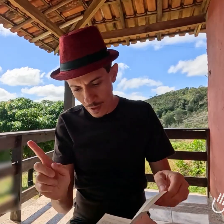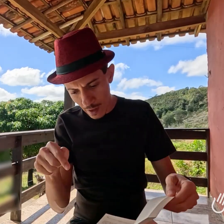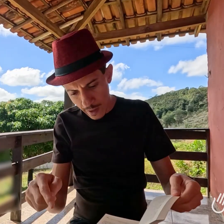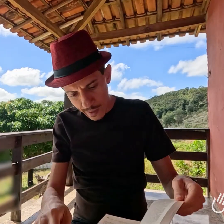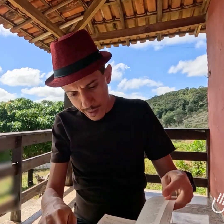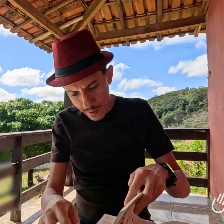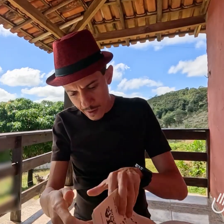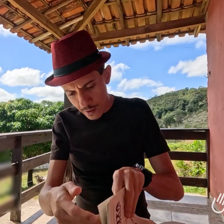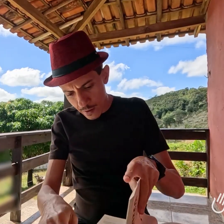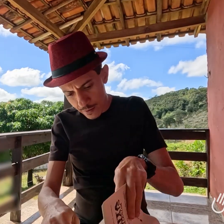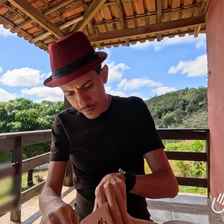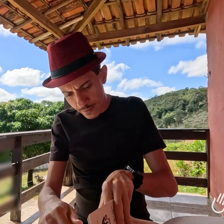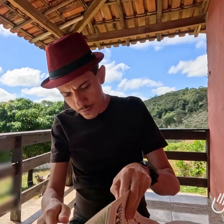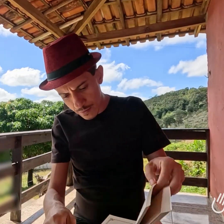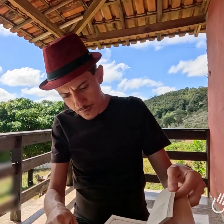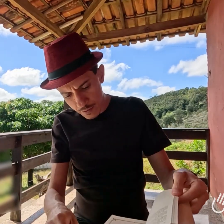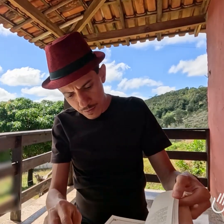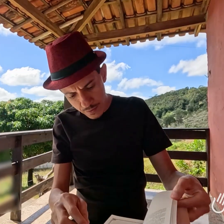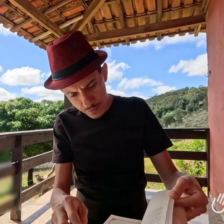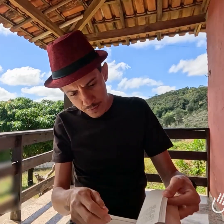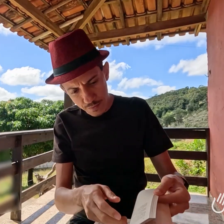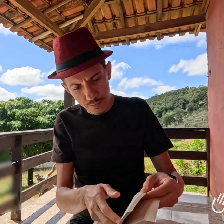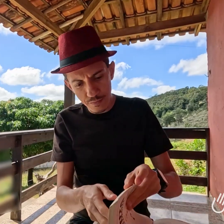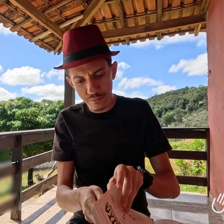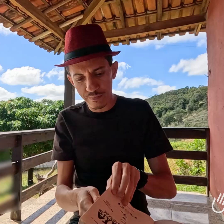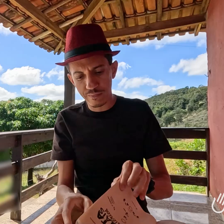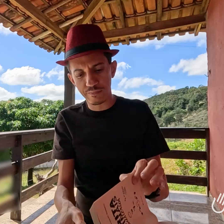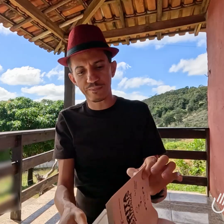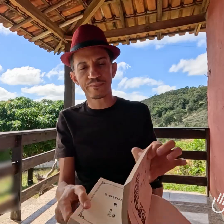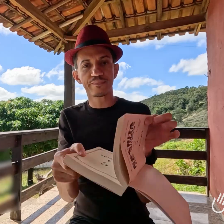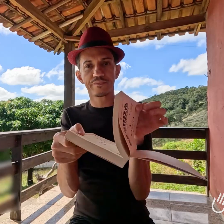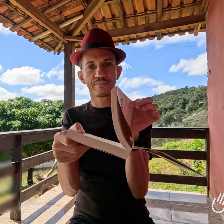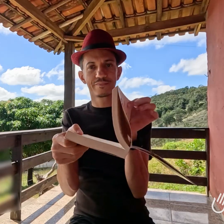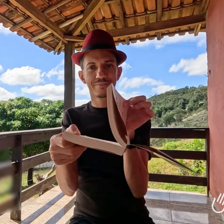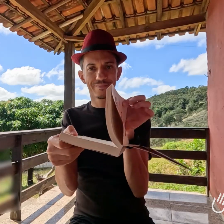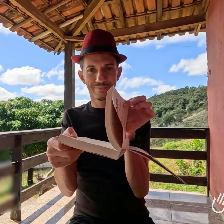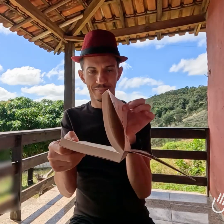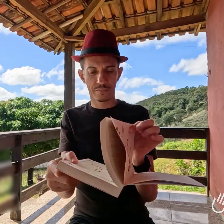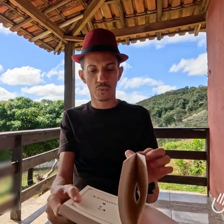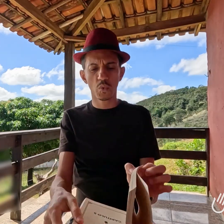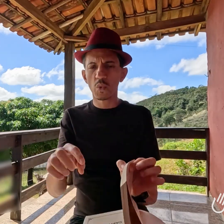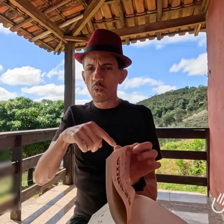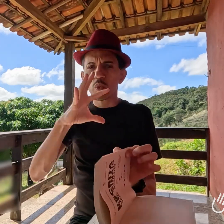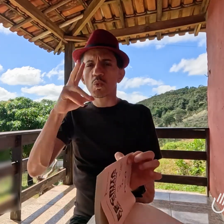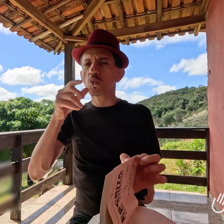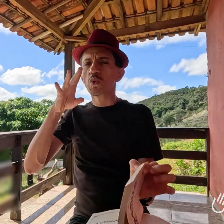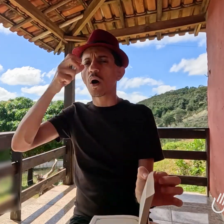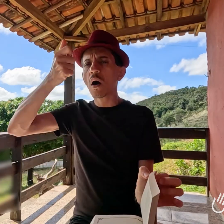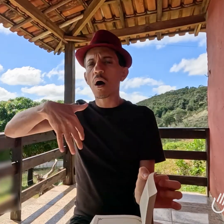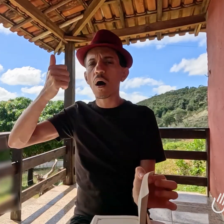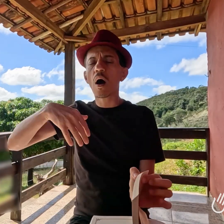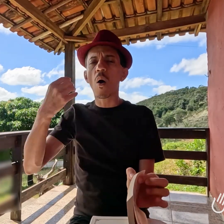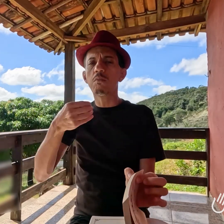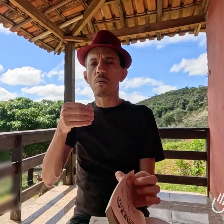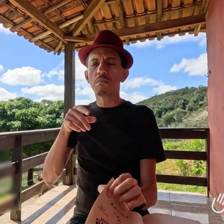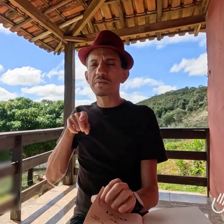iniciais do livro, falando tanto da escrita em si, quanto das pesquisas que têm sido desenvolvidas. É toda essa parte que eu estou mostrando aqui, tá? Essa